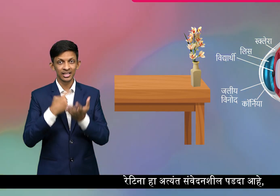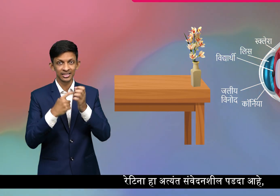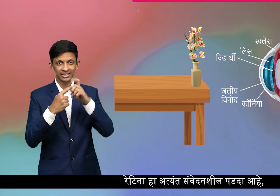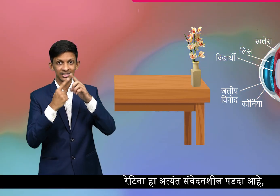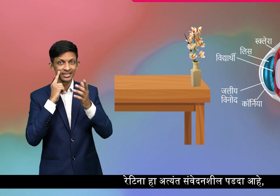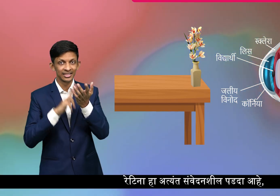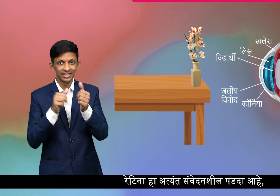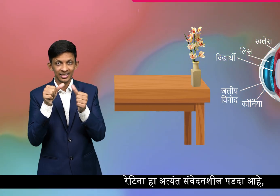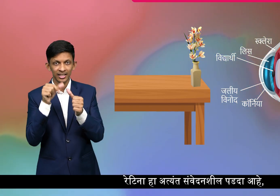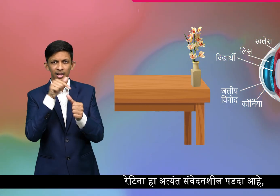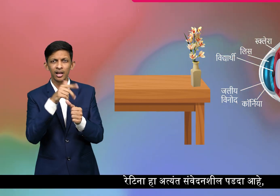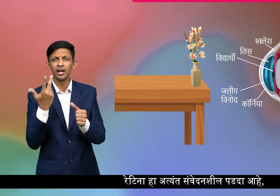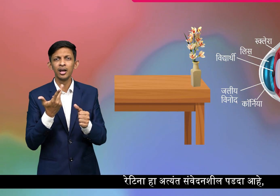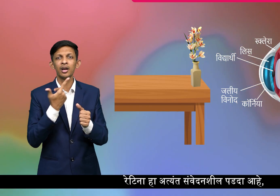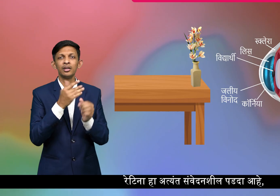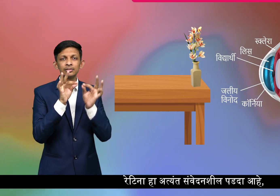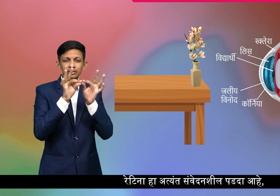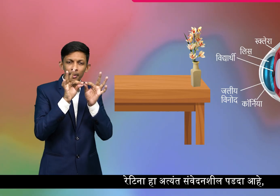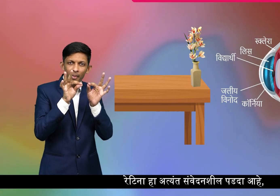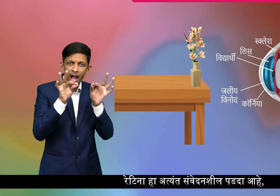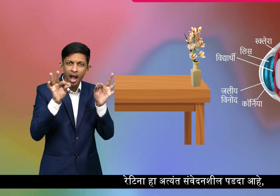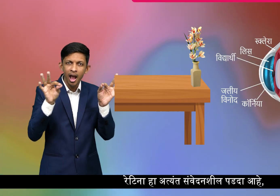रेटिना हा अत्यंत संवेदनशील पडदा आहे,